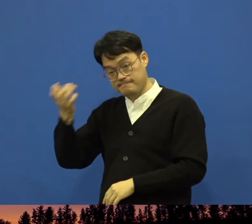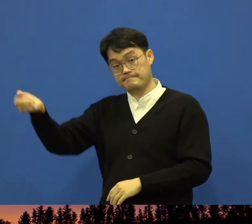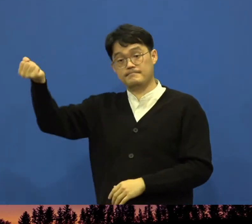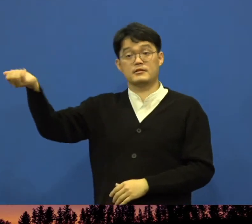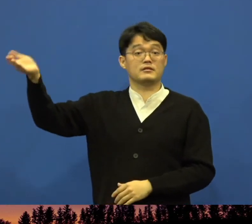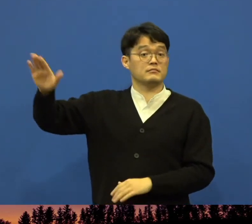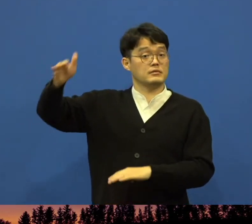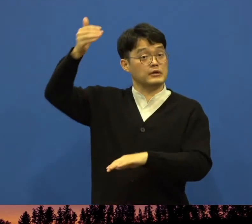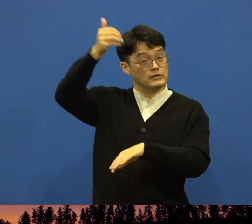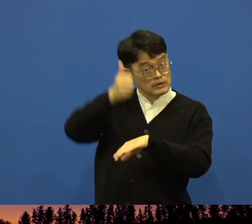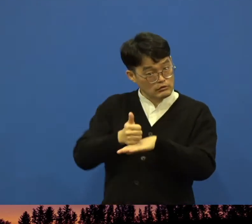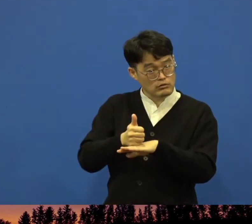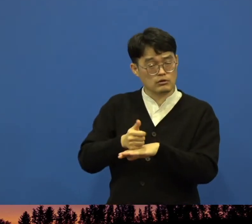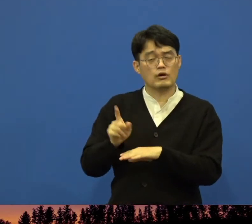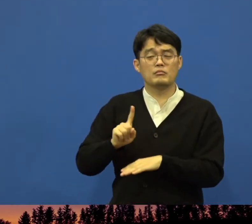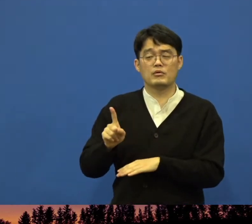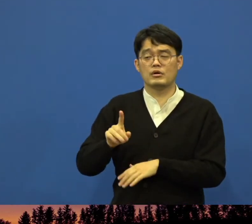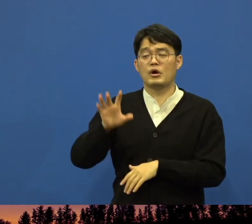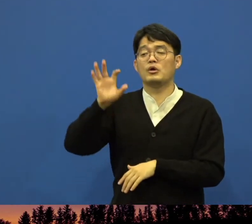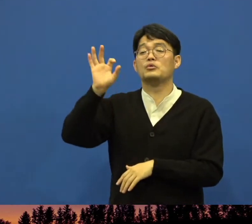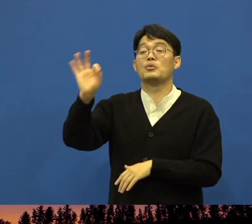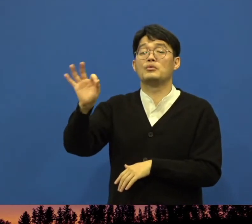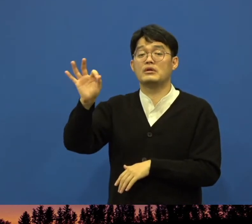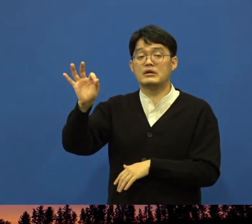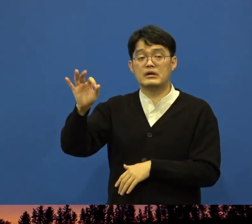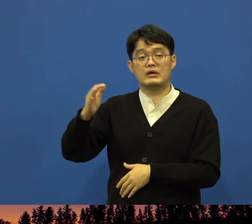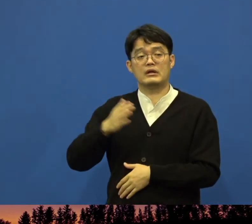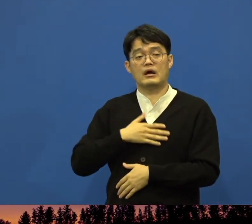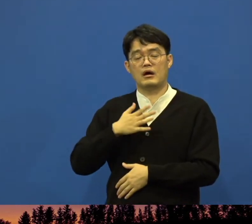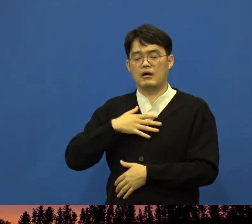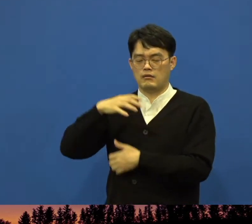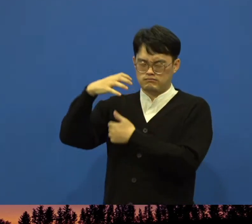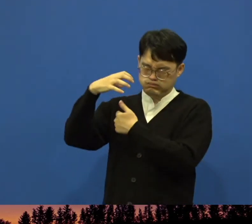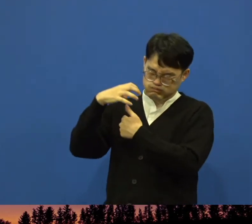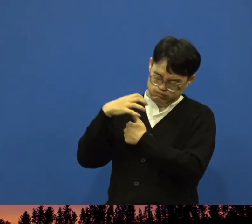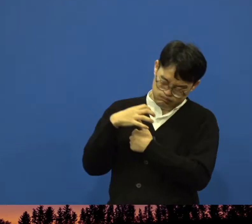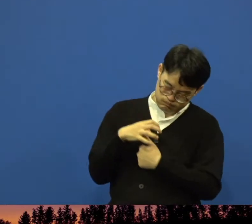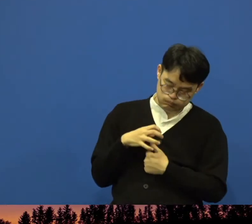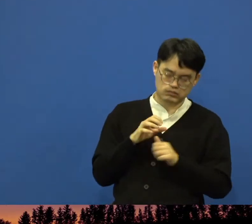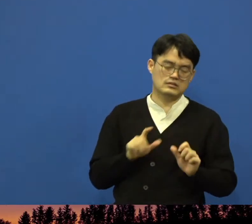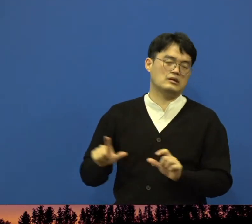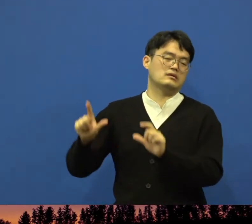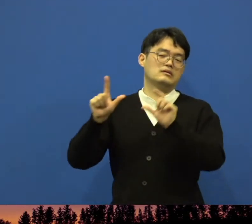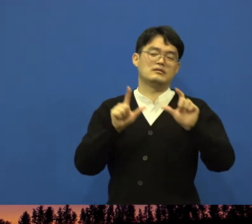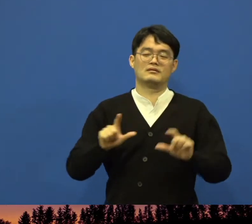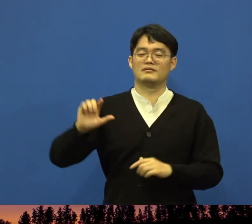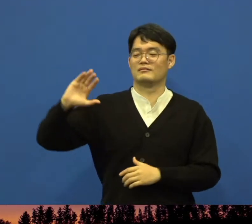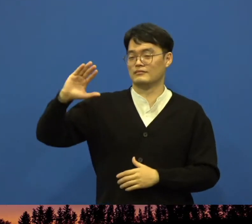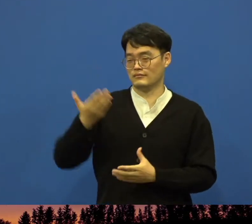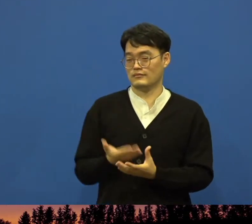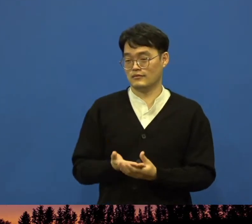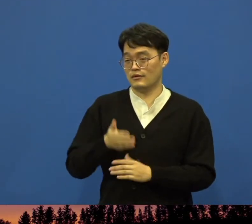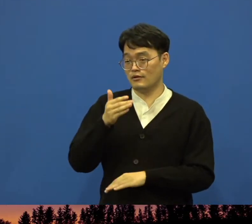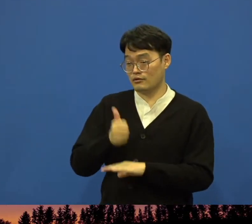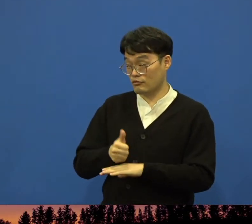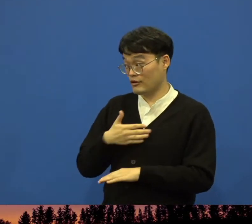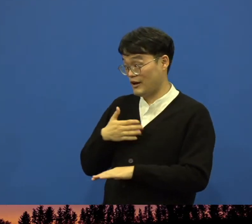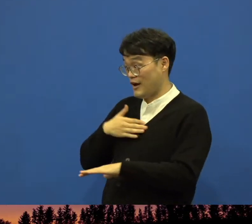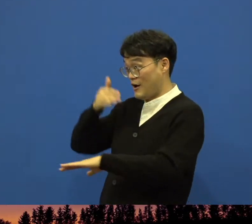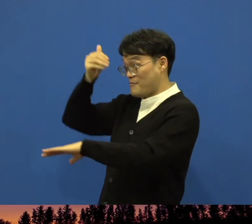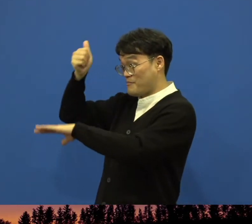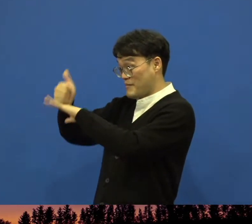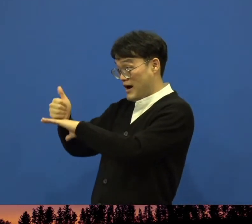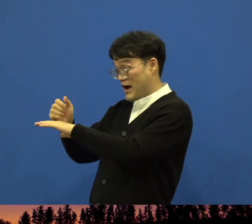나중에는 그 돈이 나를 놓아주지를 않아요. 그 권력이 나를 놓아주지 않은 거죠. 근데 내가 찾는 게 거기는 없어요.